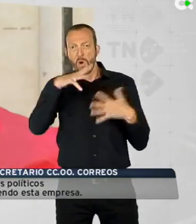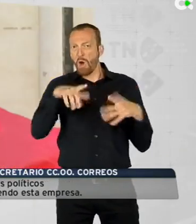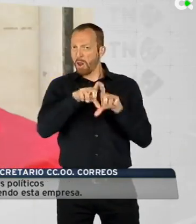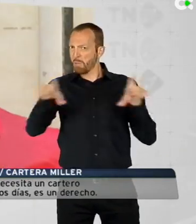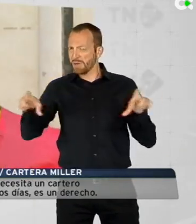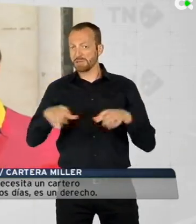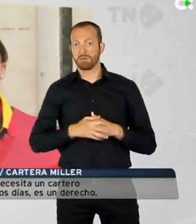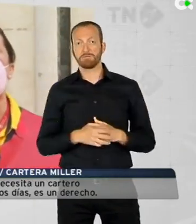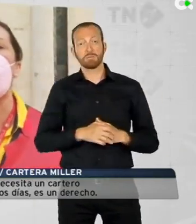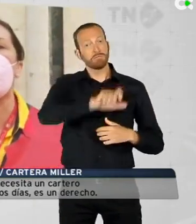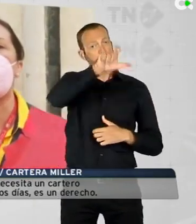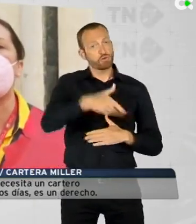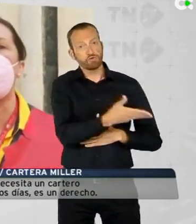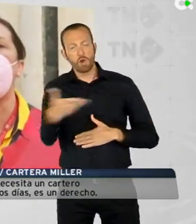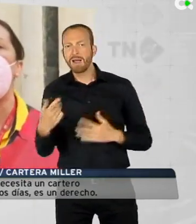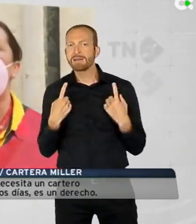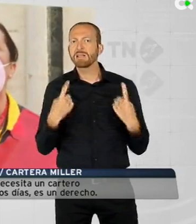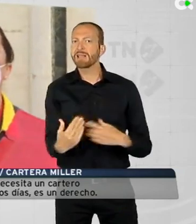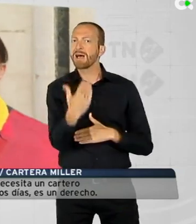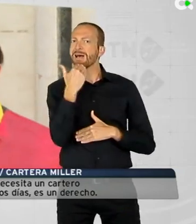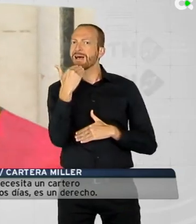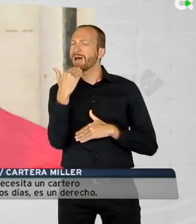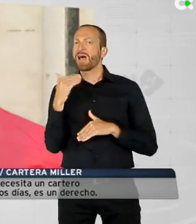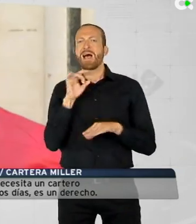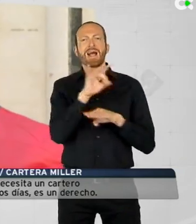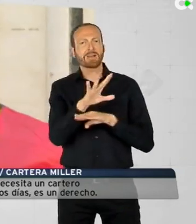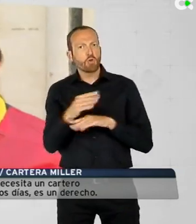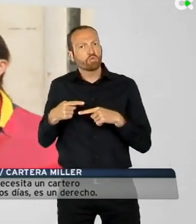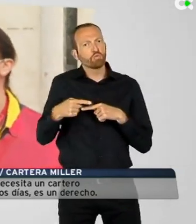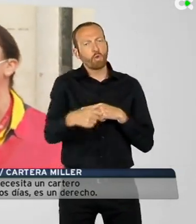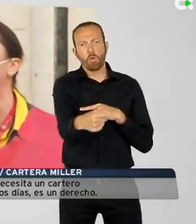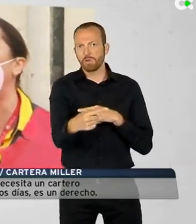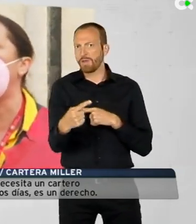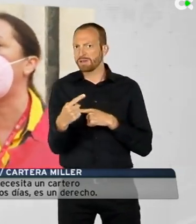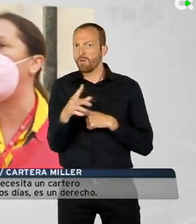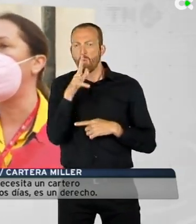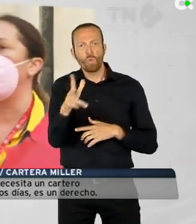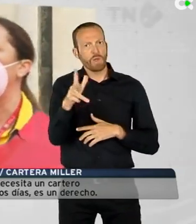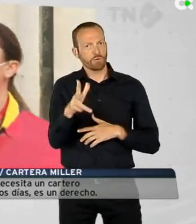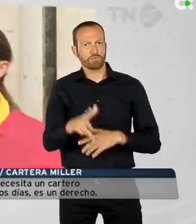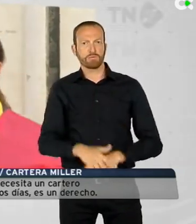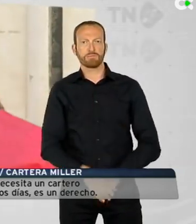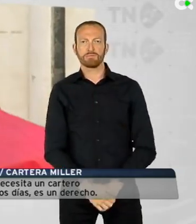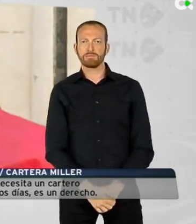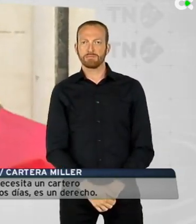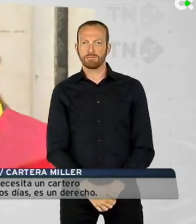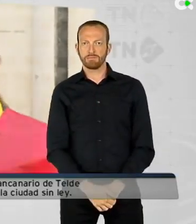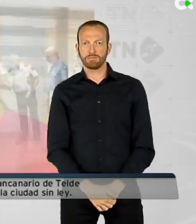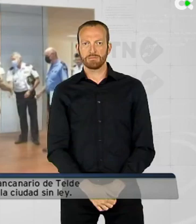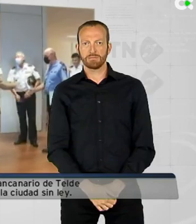empresa. La ciudadanía necesita un cartero en su barrio todos los días. Es un derecho.